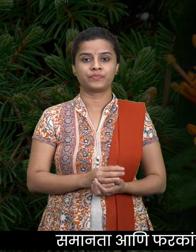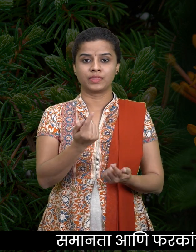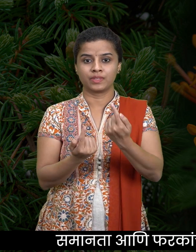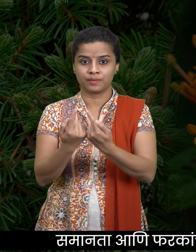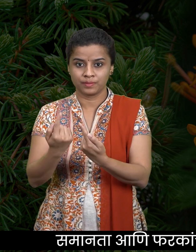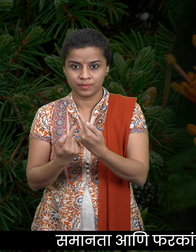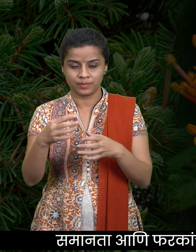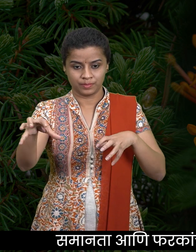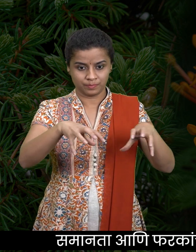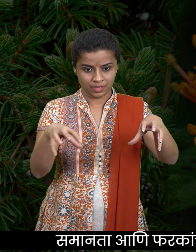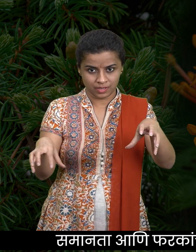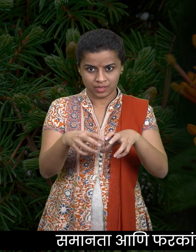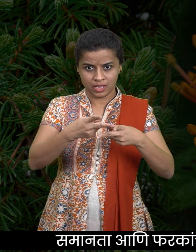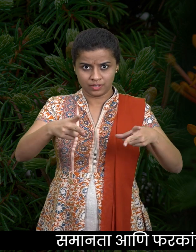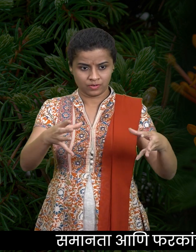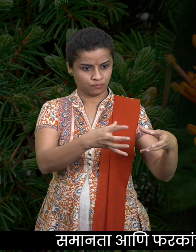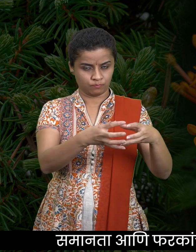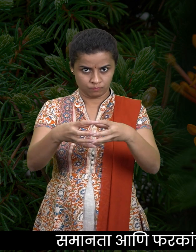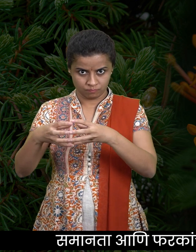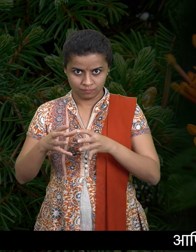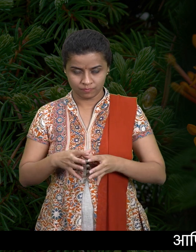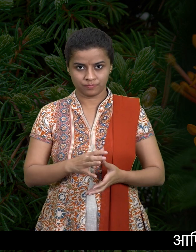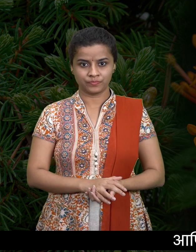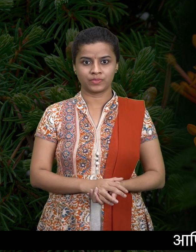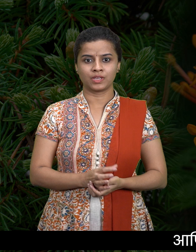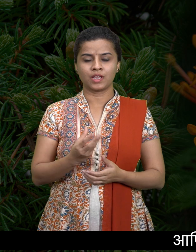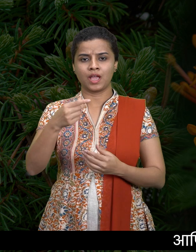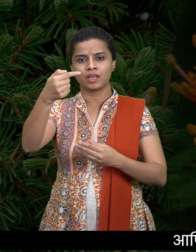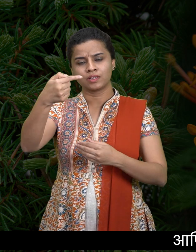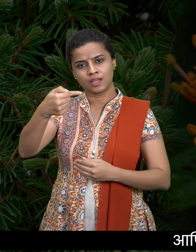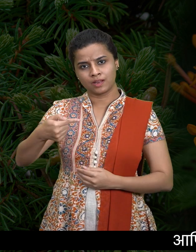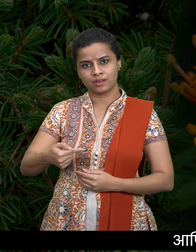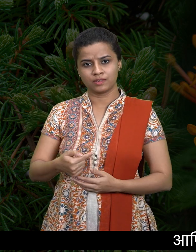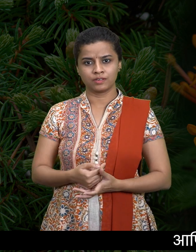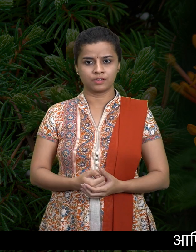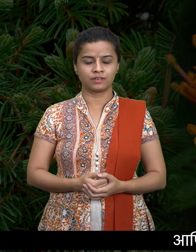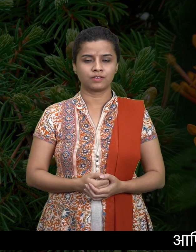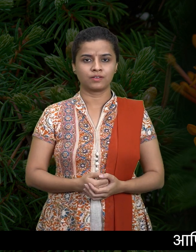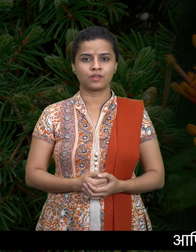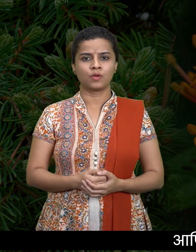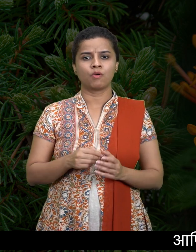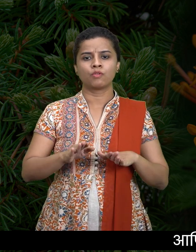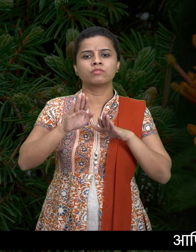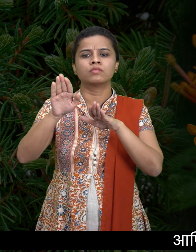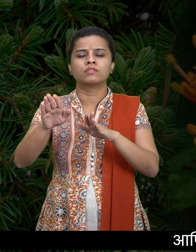समानता आणि फरकांच्या आधारावर वनस्पती वेगवेगळ्या गटांमध्ये आणि श्रेणींमध्ये मांडली जाते.